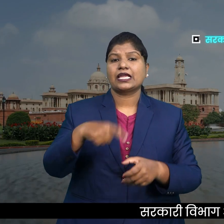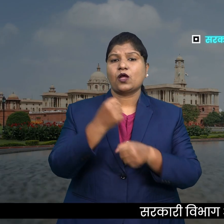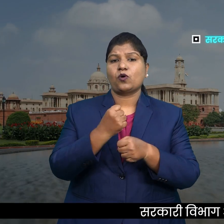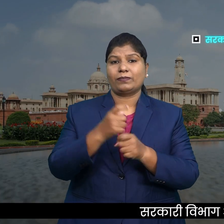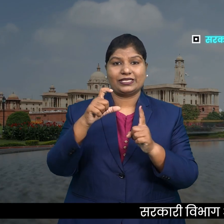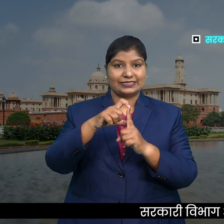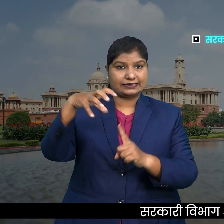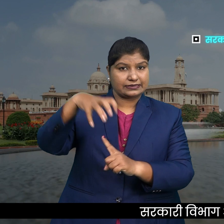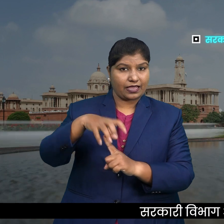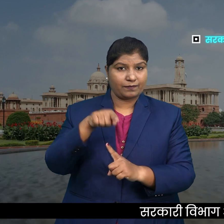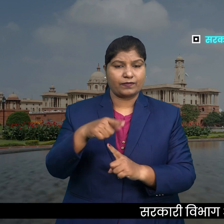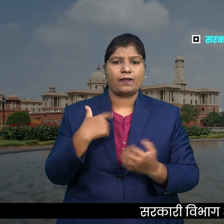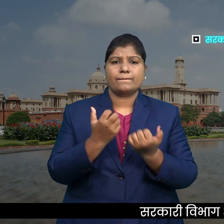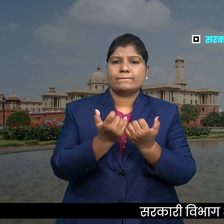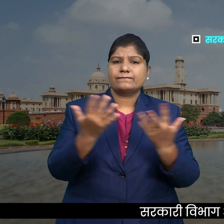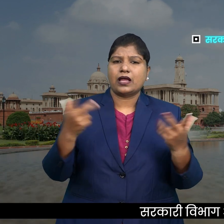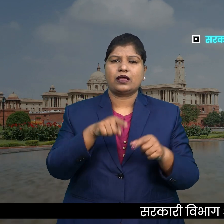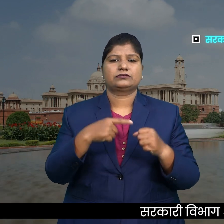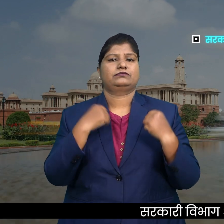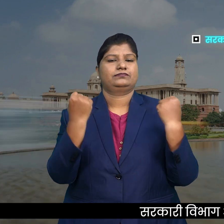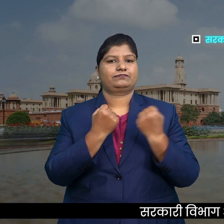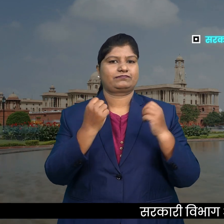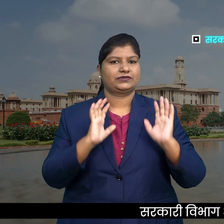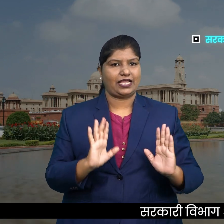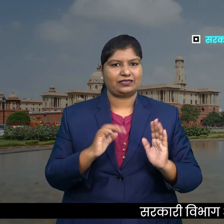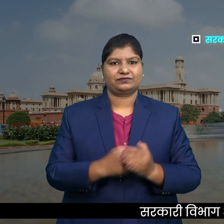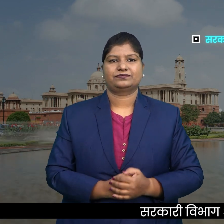सरकारी विभाग अनेक उपक्रम राबवतो.